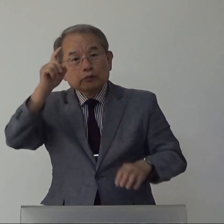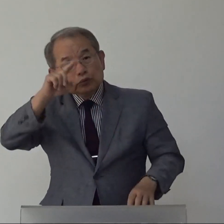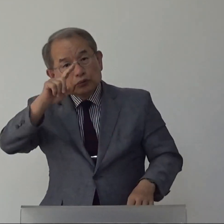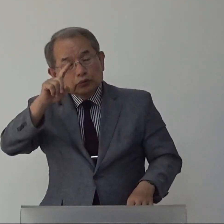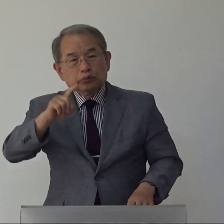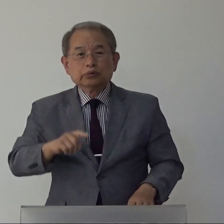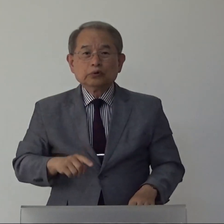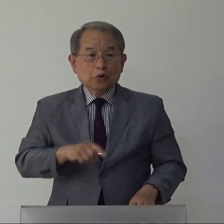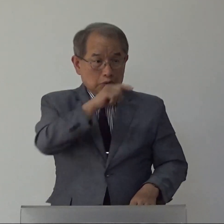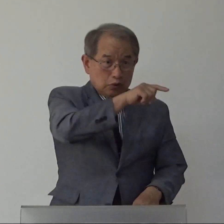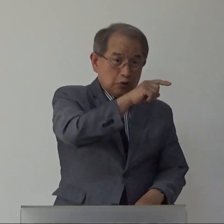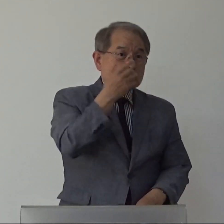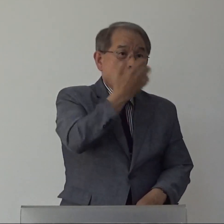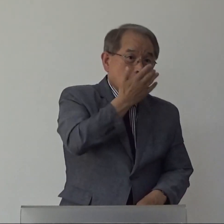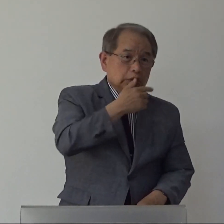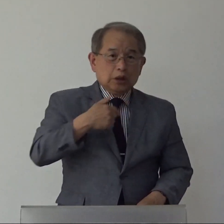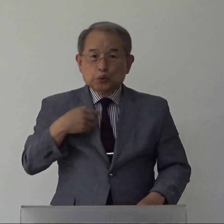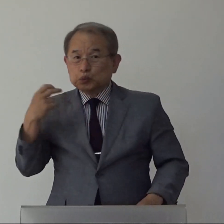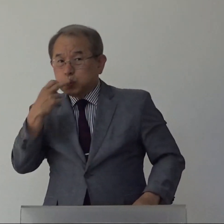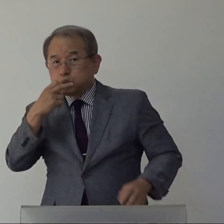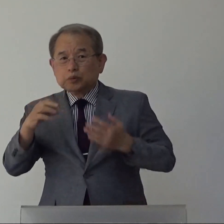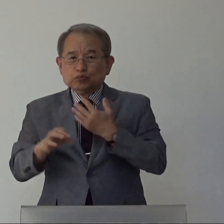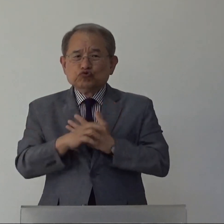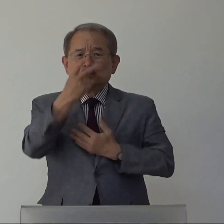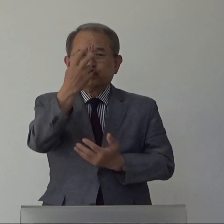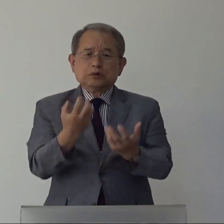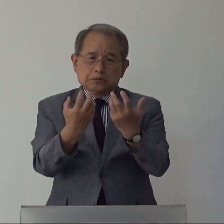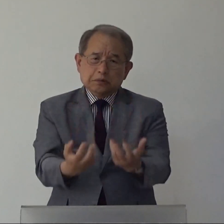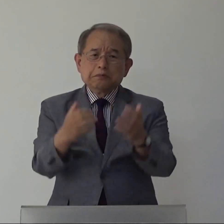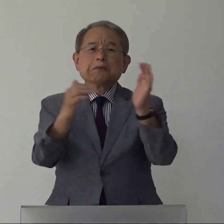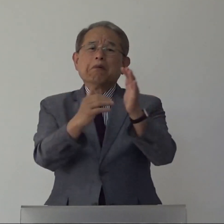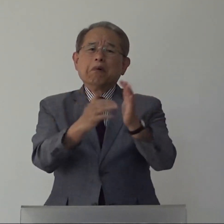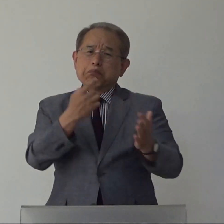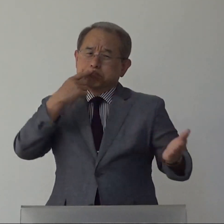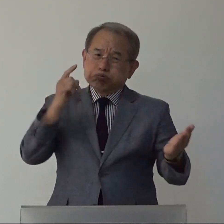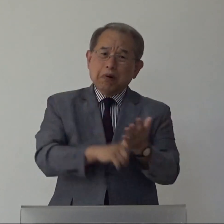다른 것을 틀리다고 말하기 때문에 싸우는 것입니다.